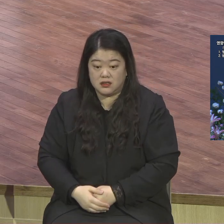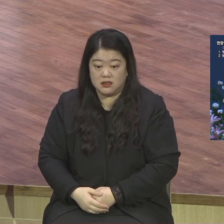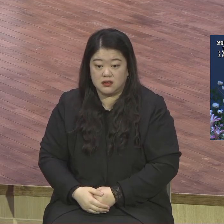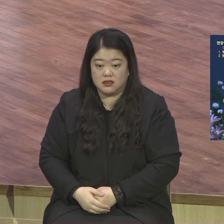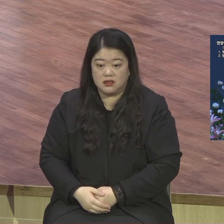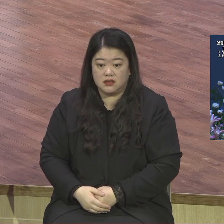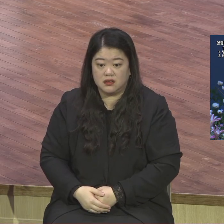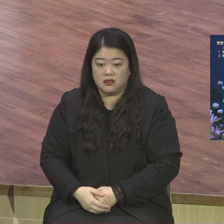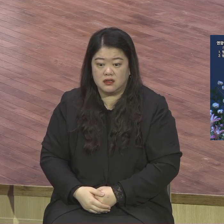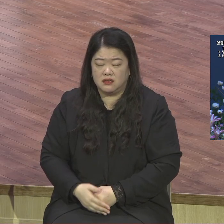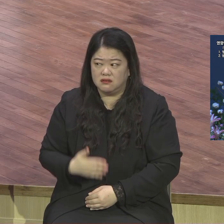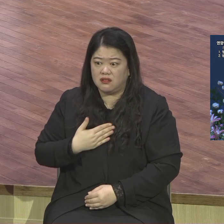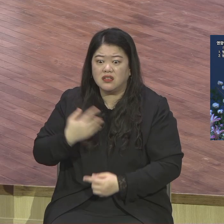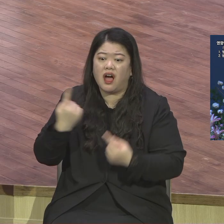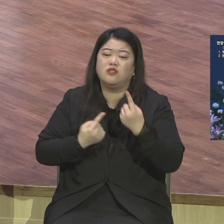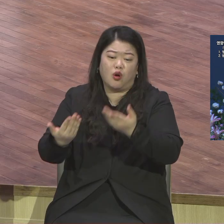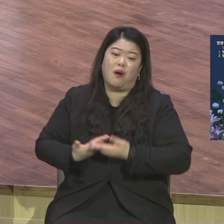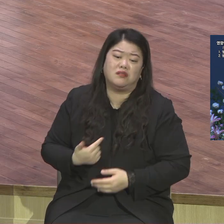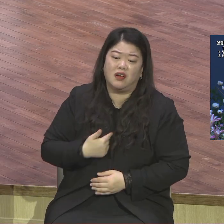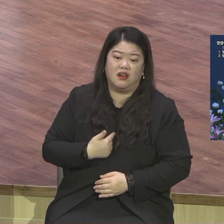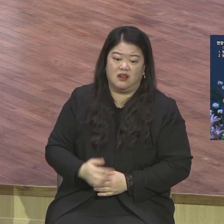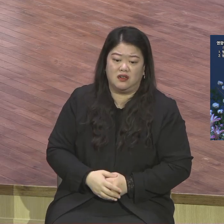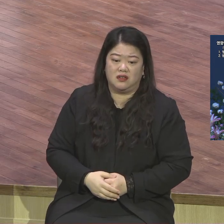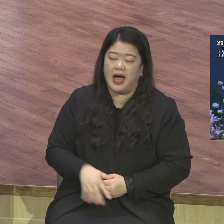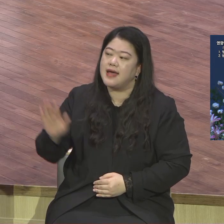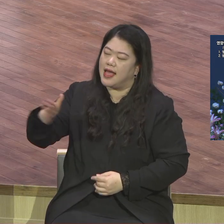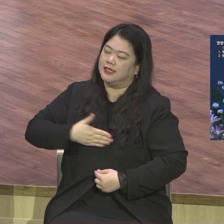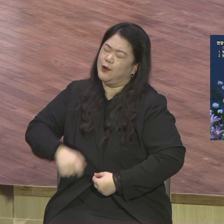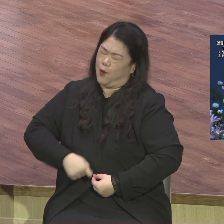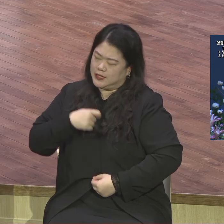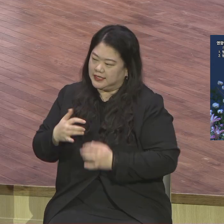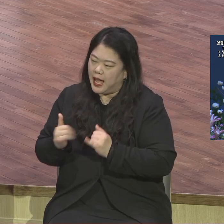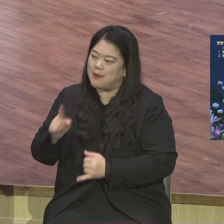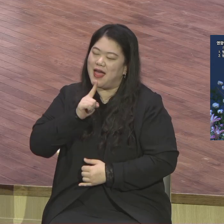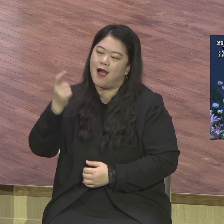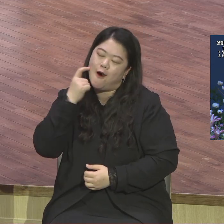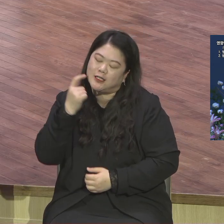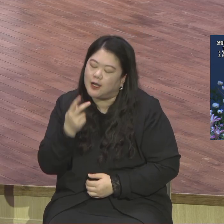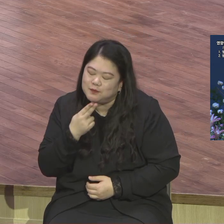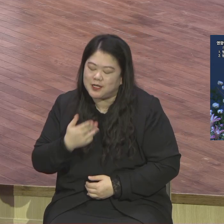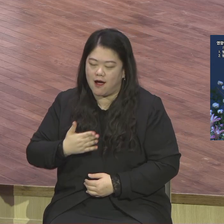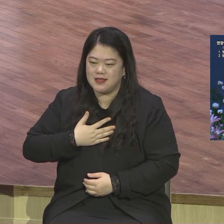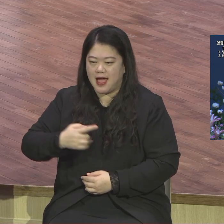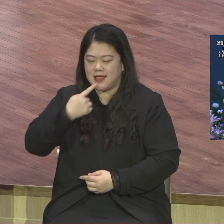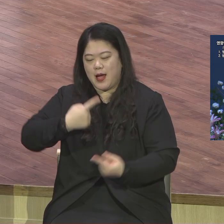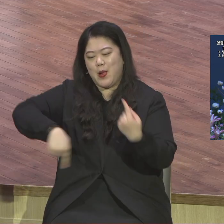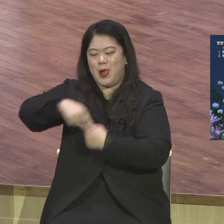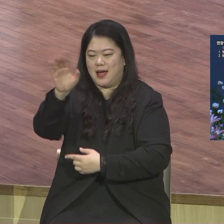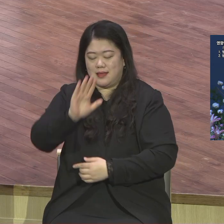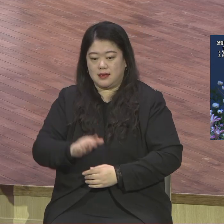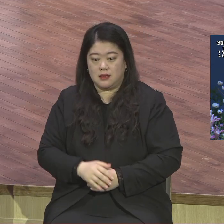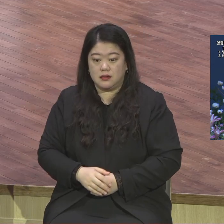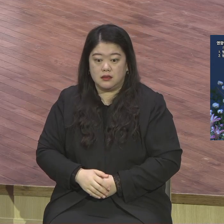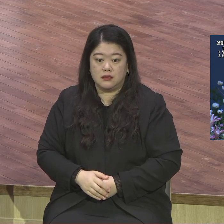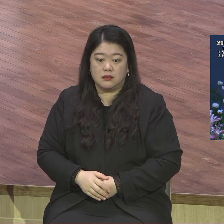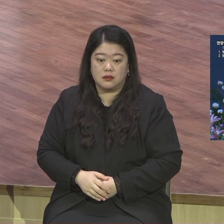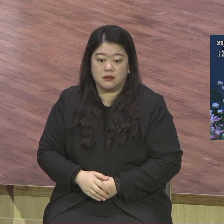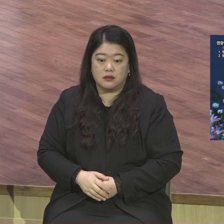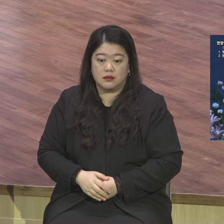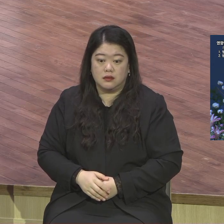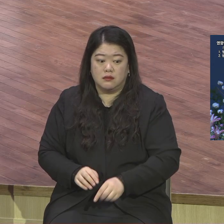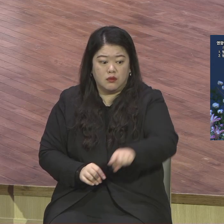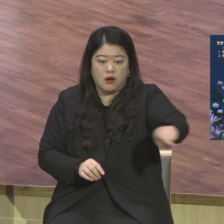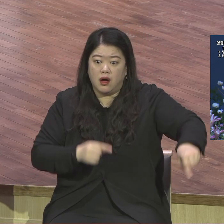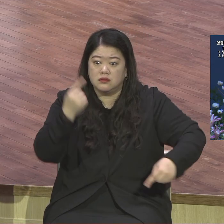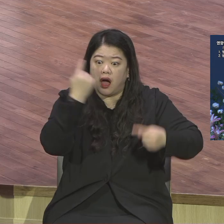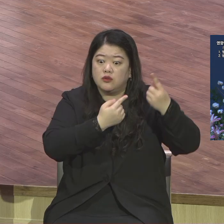상처받은 사람은 생각 안 하고 나 솔직해. 뭘 솔직해. 남 공격하는데 뭐 솔직하지. 그런 거 하면 안